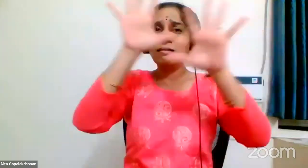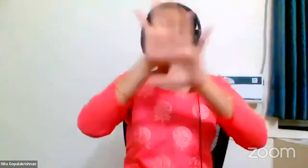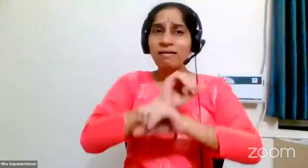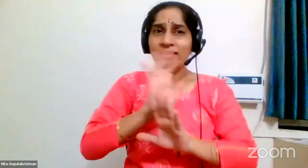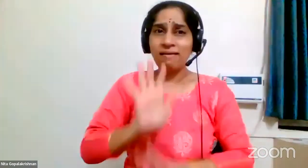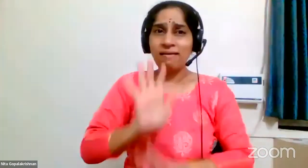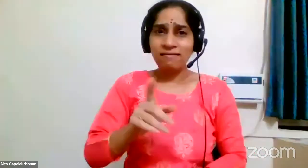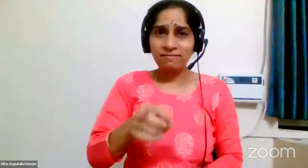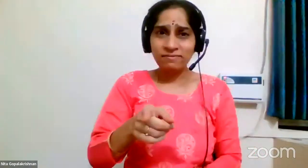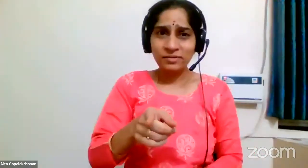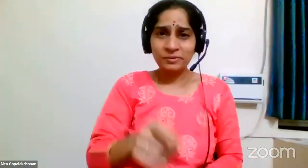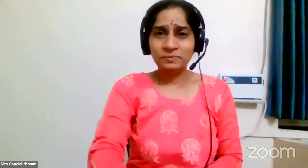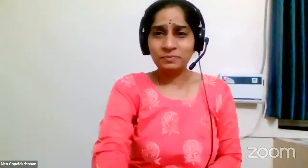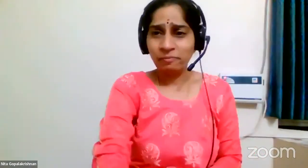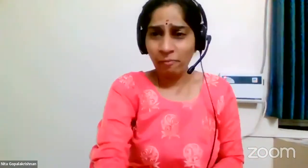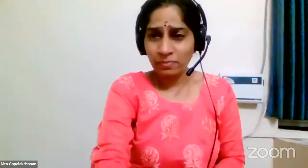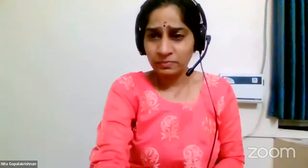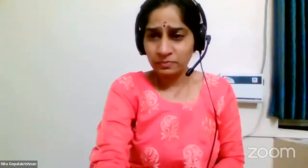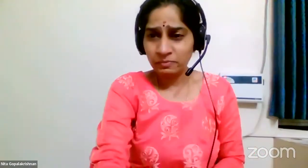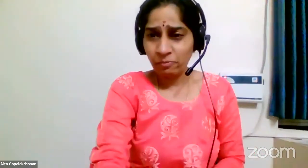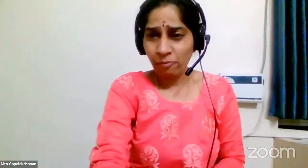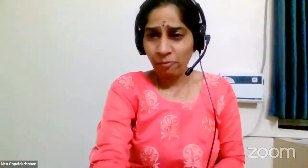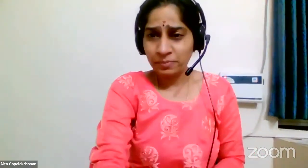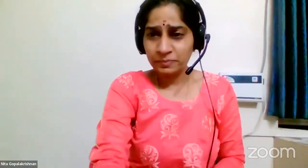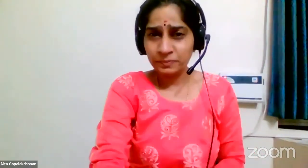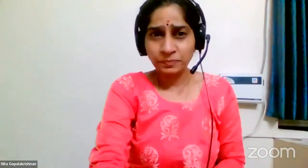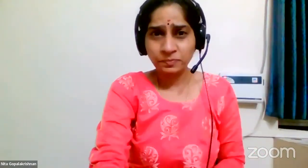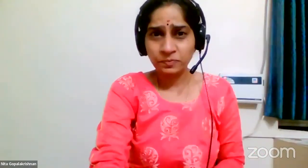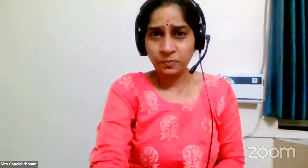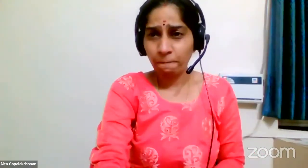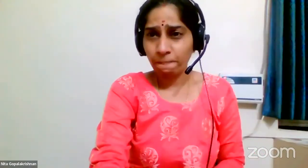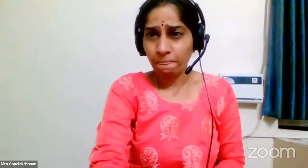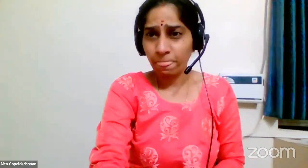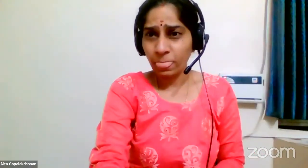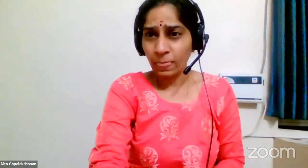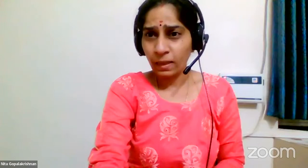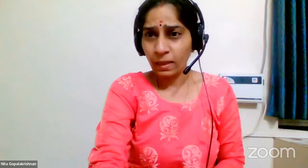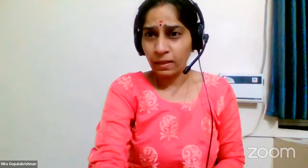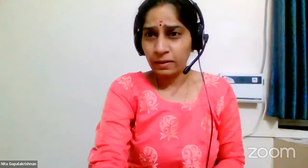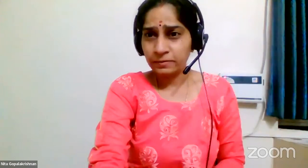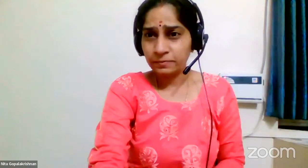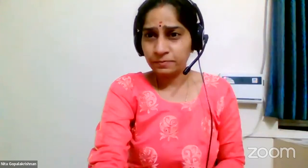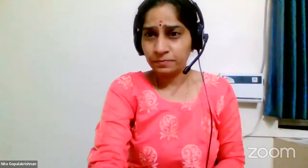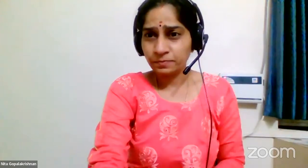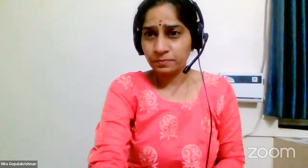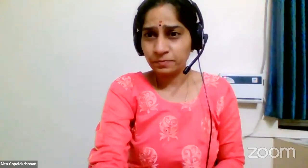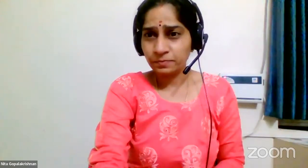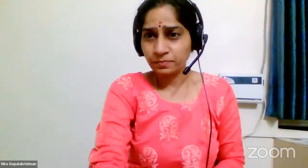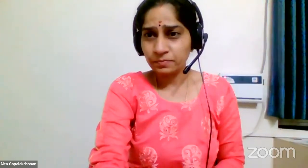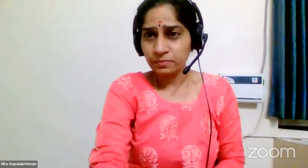पाया। तो ऐसे गुरुदेव के चरणों में बारंबार प्रणाम करता हूँ।